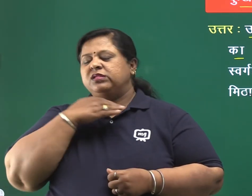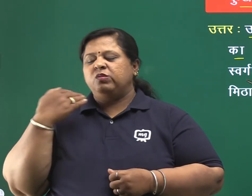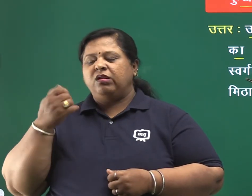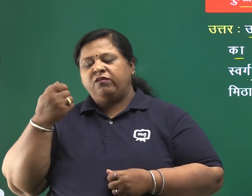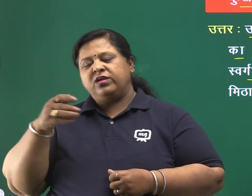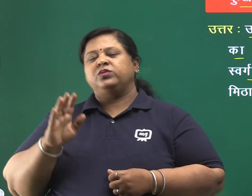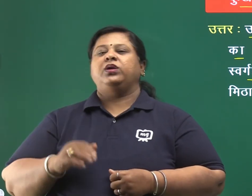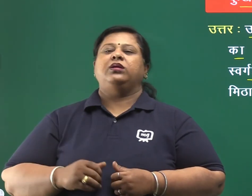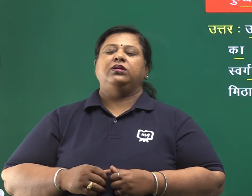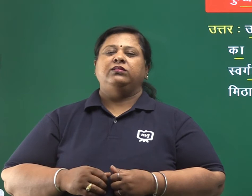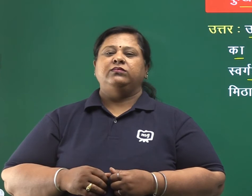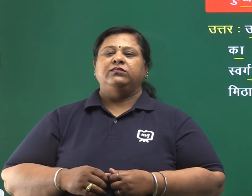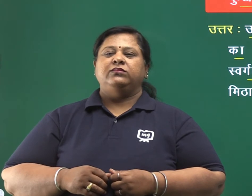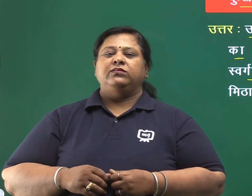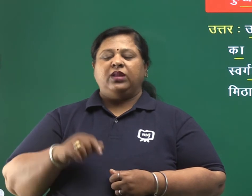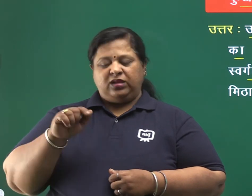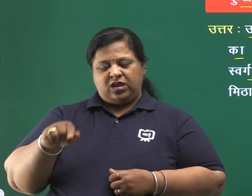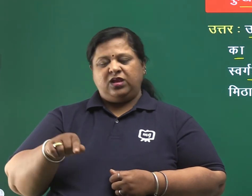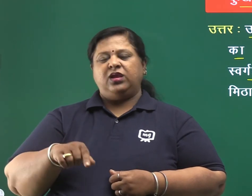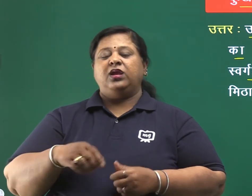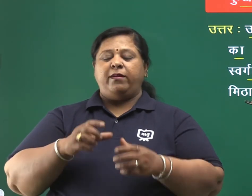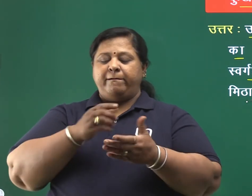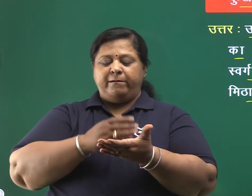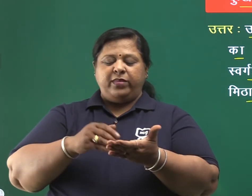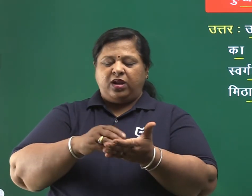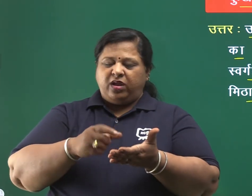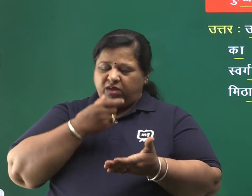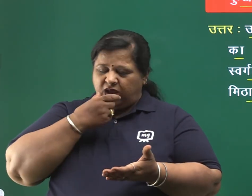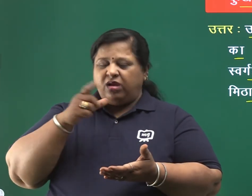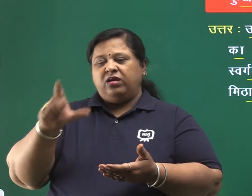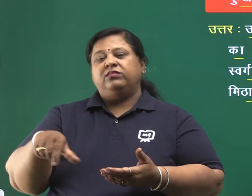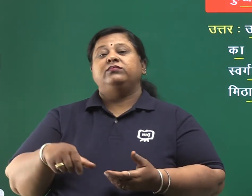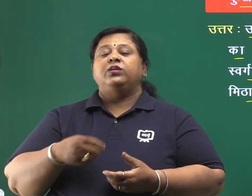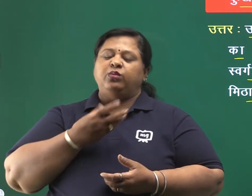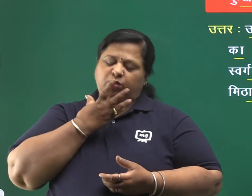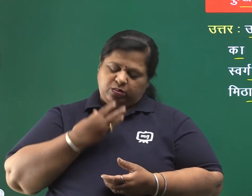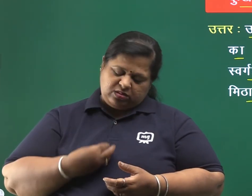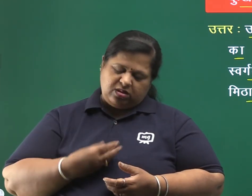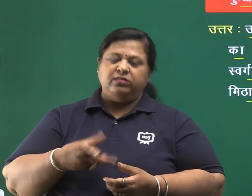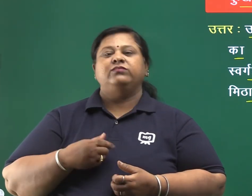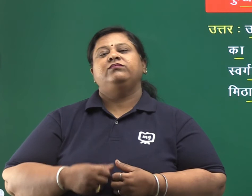स्वर्गवास हो गया था। यही मिठाई वाले का दुख था।